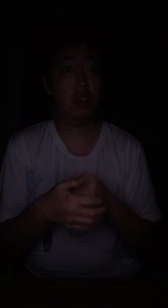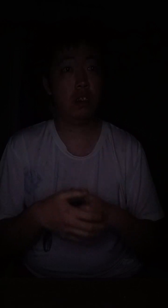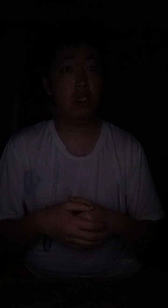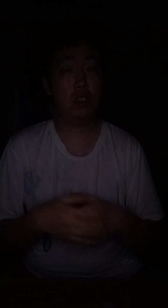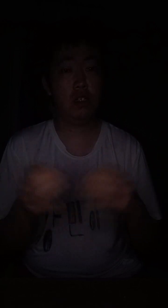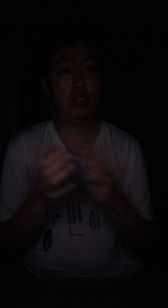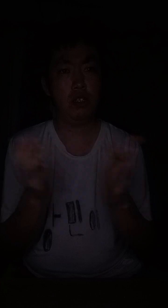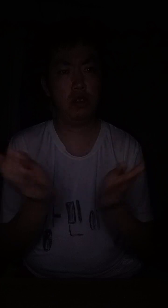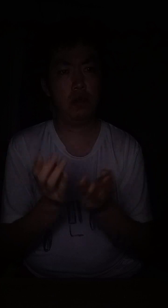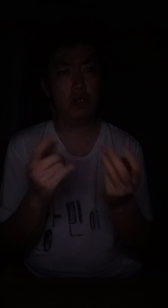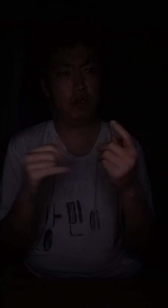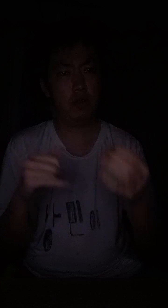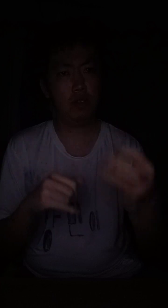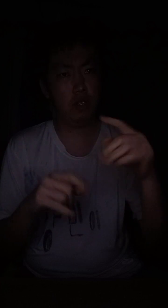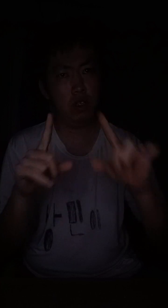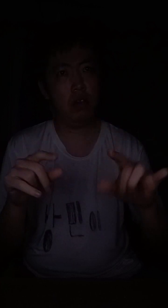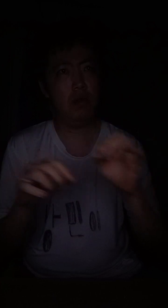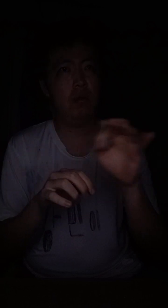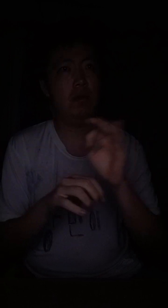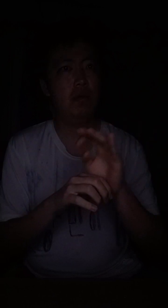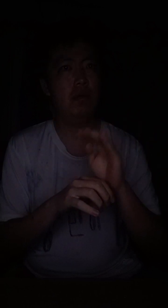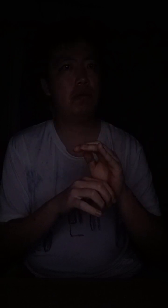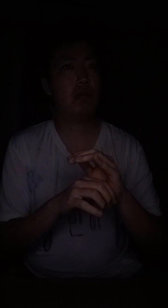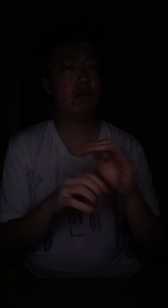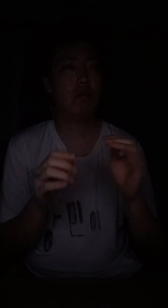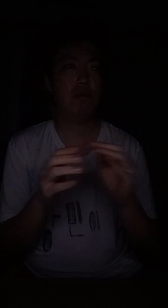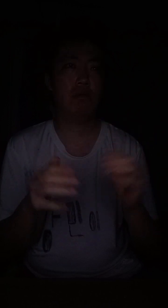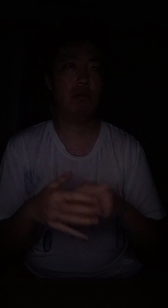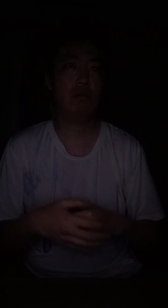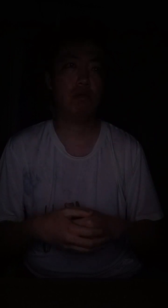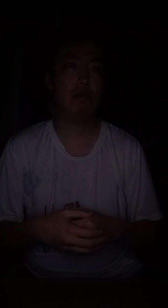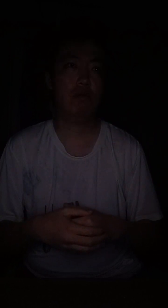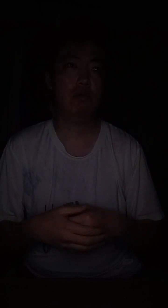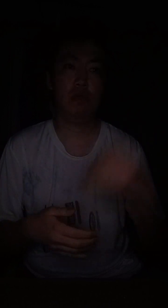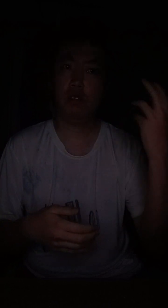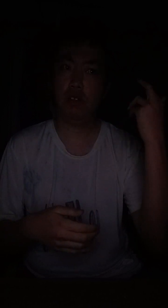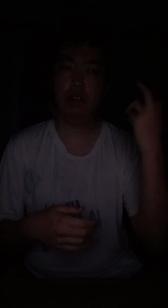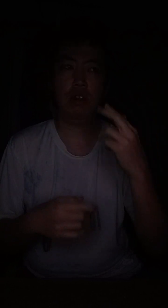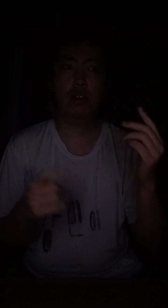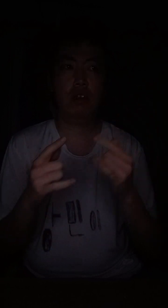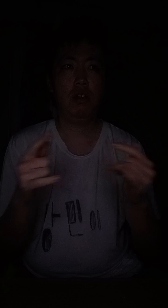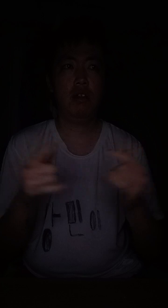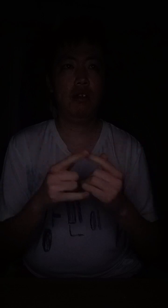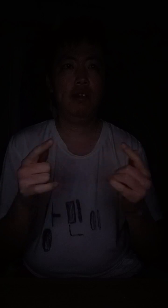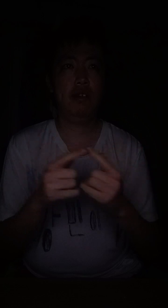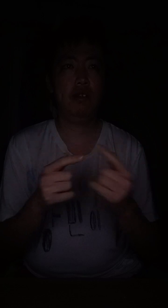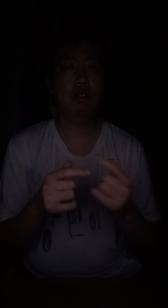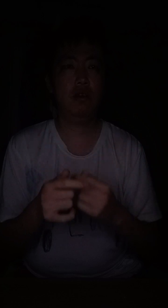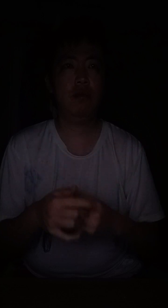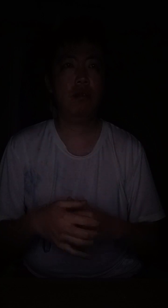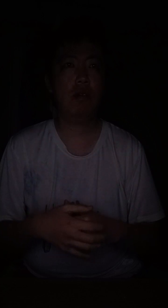전단에는 약품 이름과 가격, 연락처가 적혀 있습니다. 약을 사보겠다고 해당 번호로 전화를 걸어봤습니다.